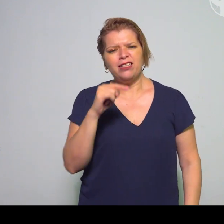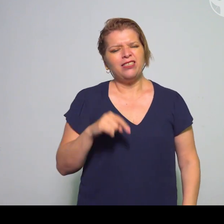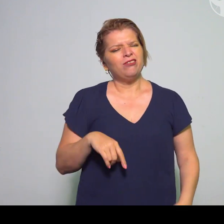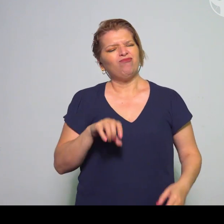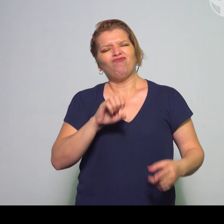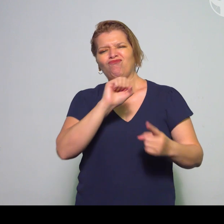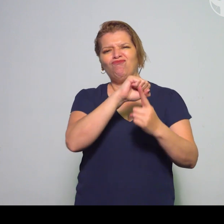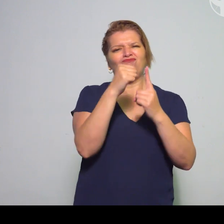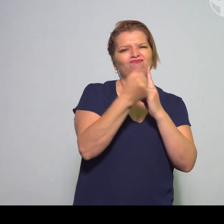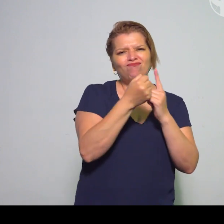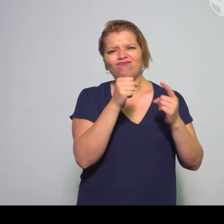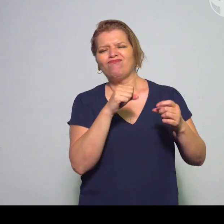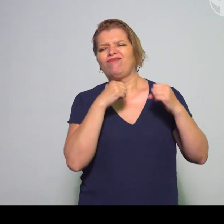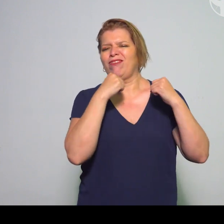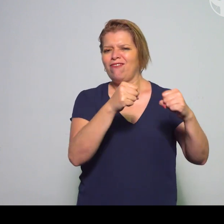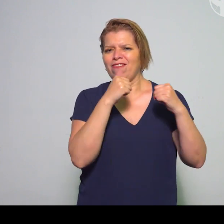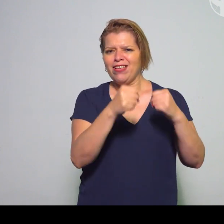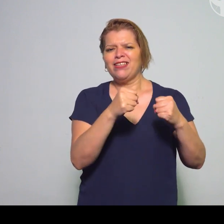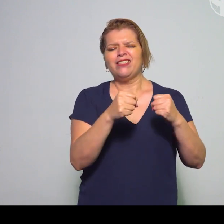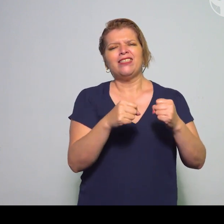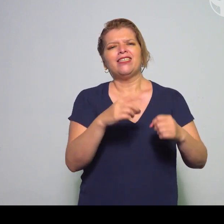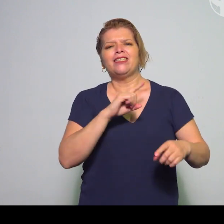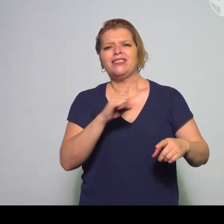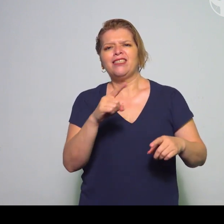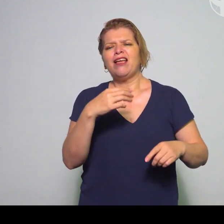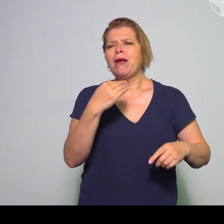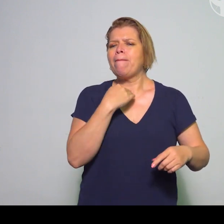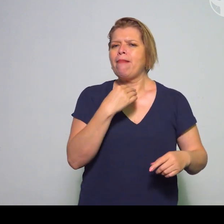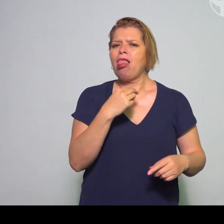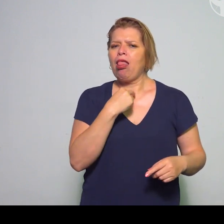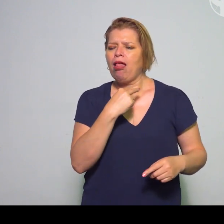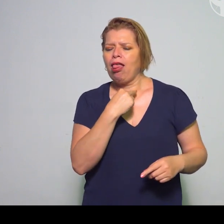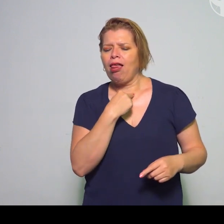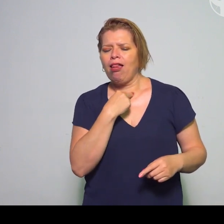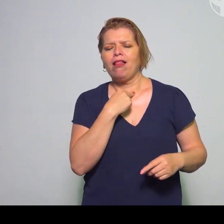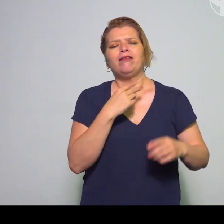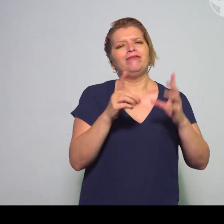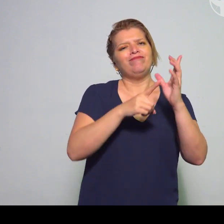Según el diccionario, es una situación grave y decisiva que